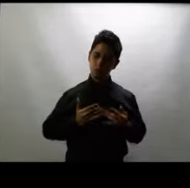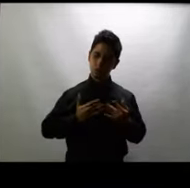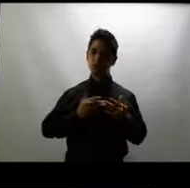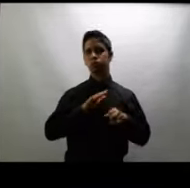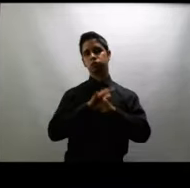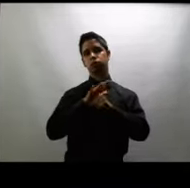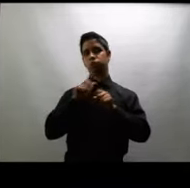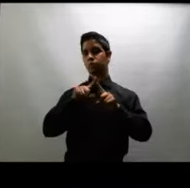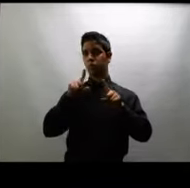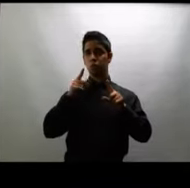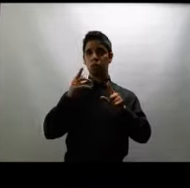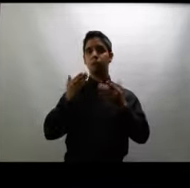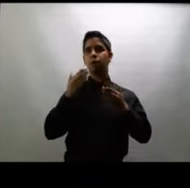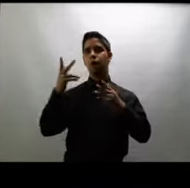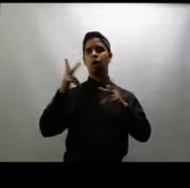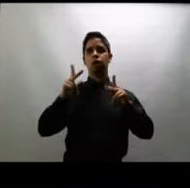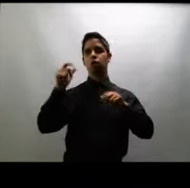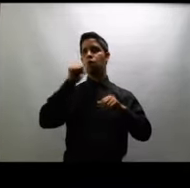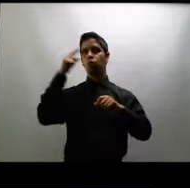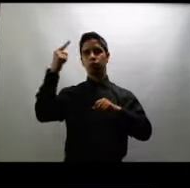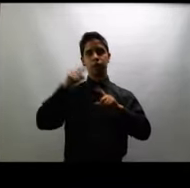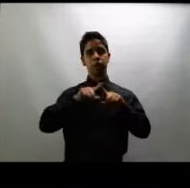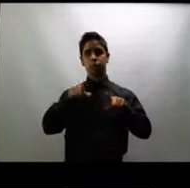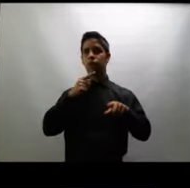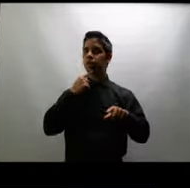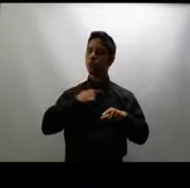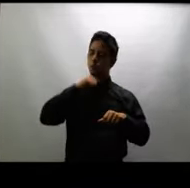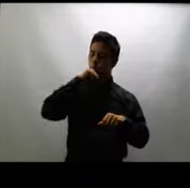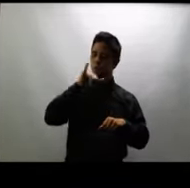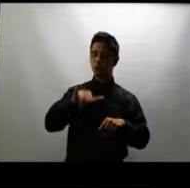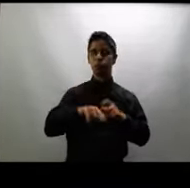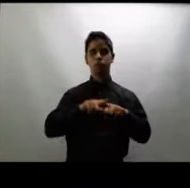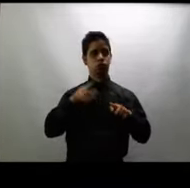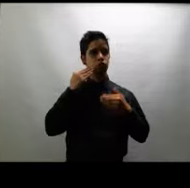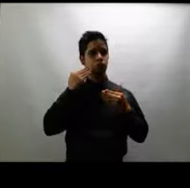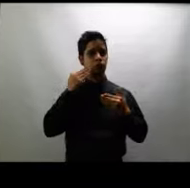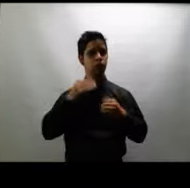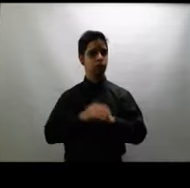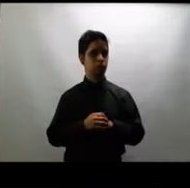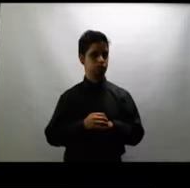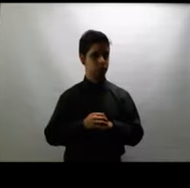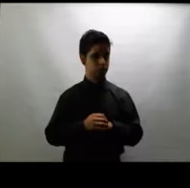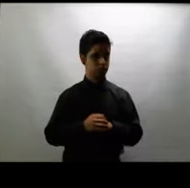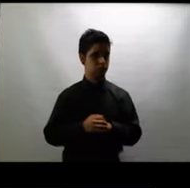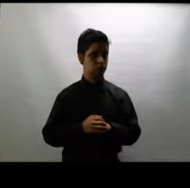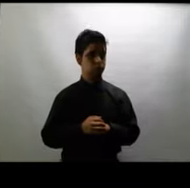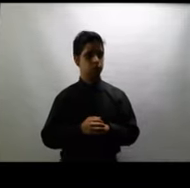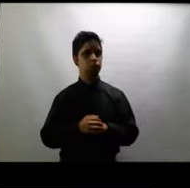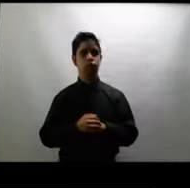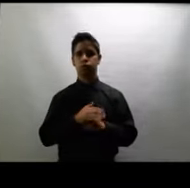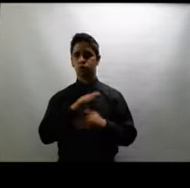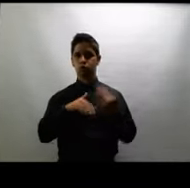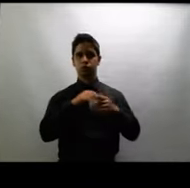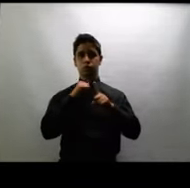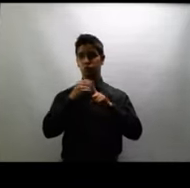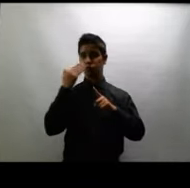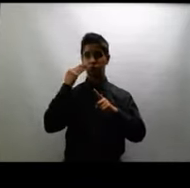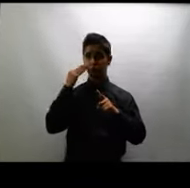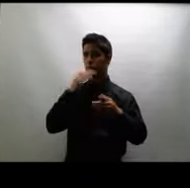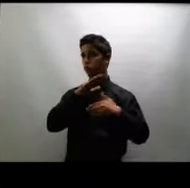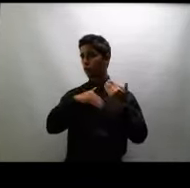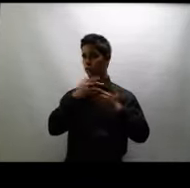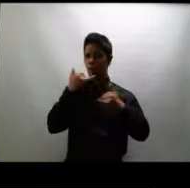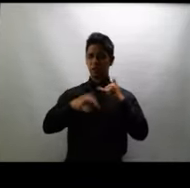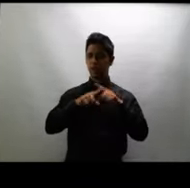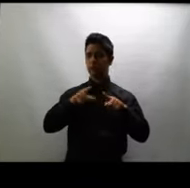actividad, pero viene y te dice, mira, me gusta esto, las amanecidas, los ratos, la gente no sabe lo que eso se